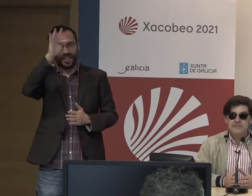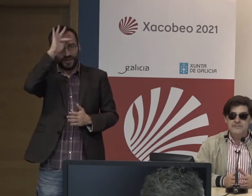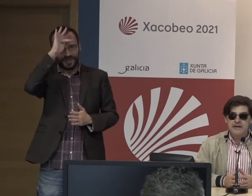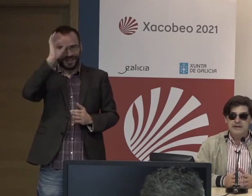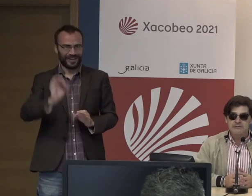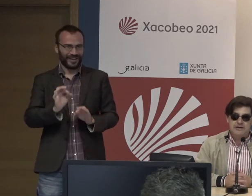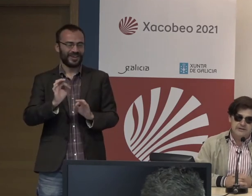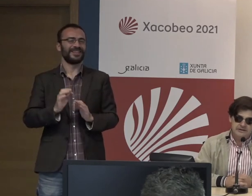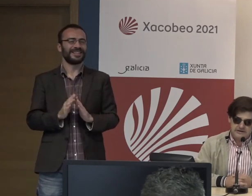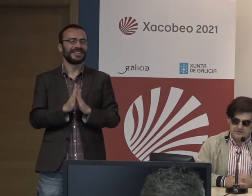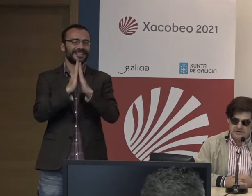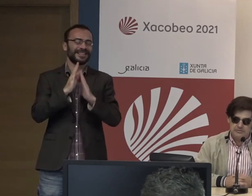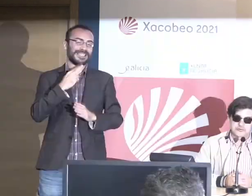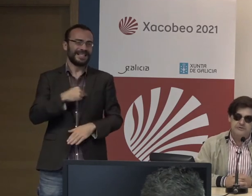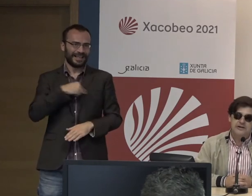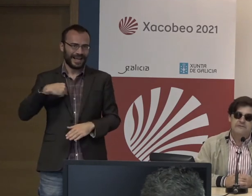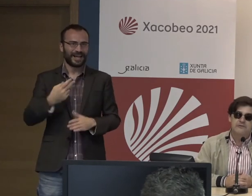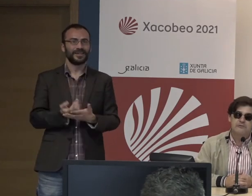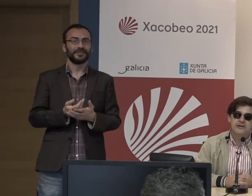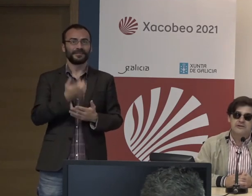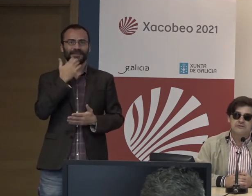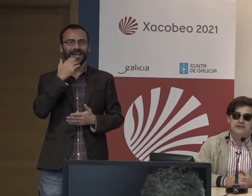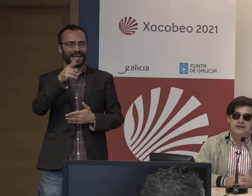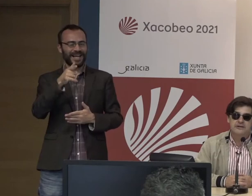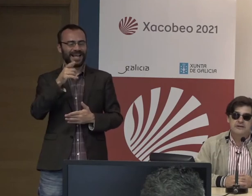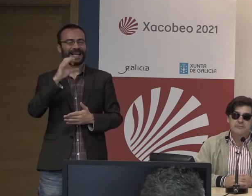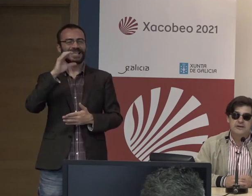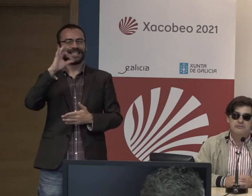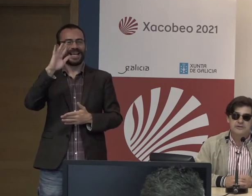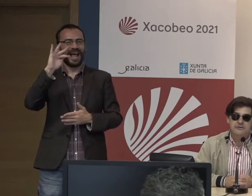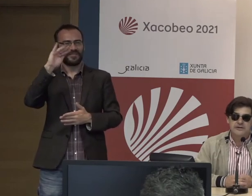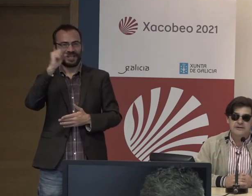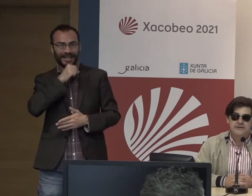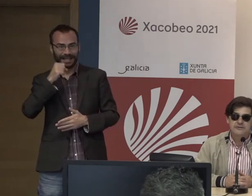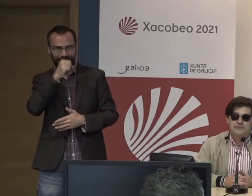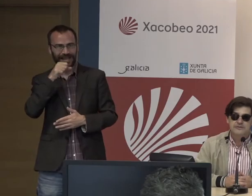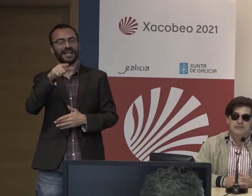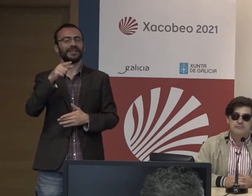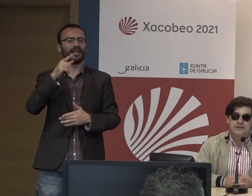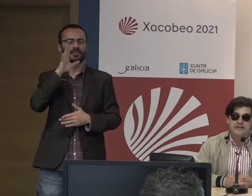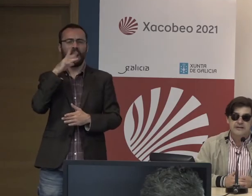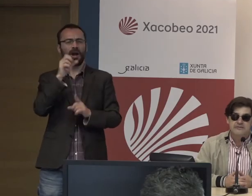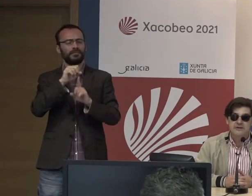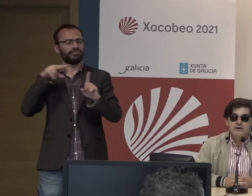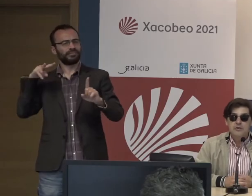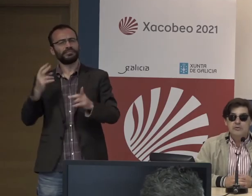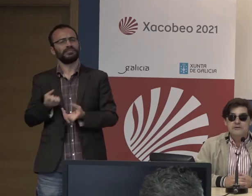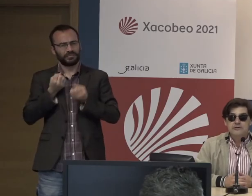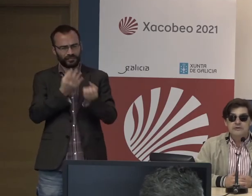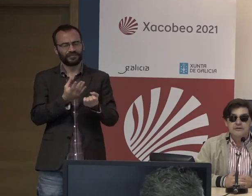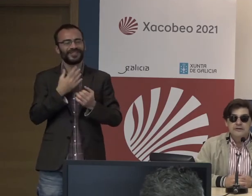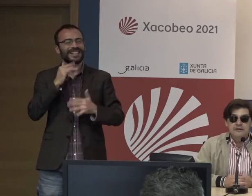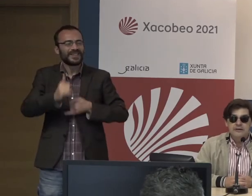camino. Hay aquí alguna gente de la realidad de nosotros, en la fitubírica, ahora se irá a aplicar su visión desde el punto de vista de los bicigrinos,